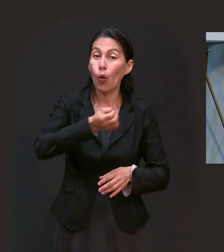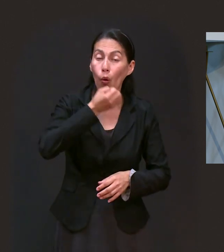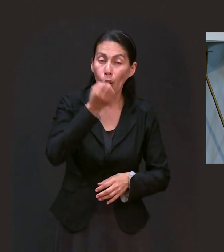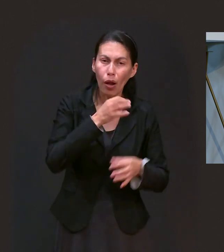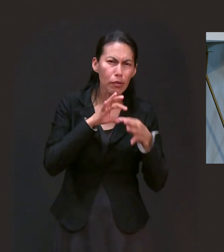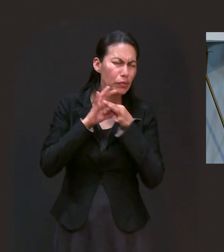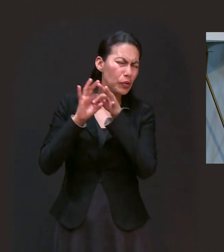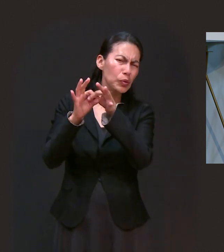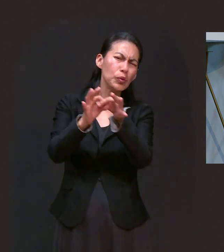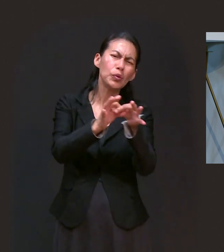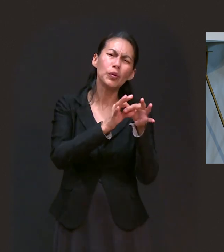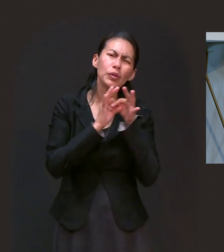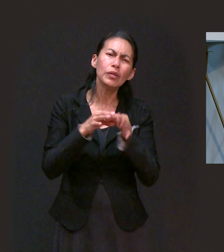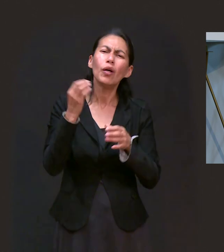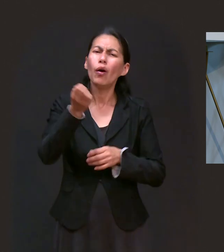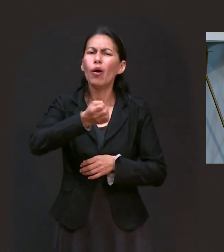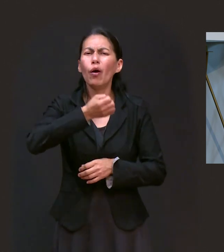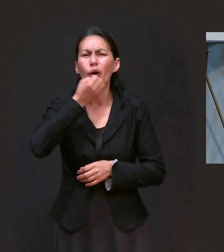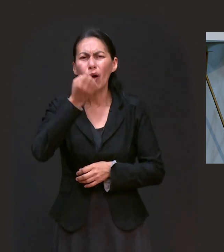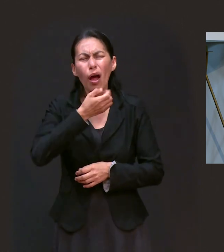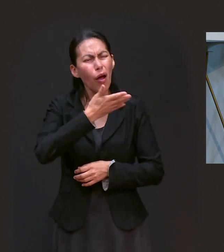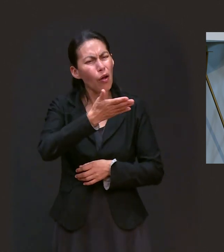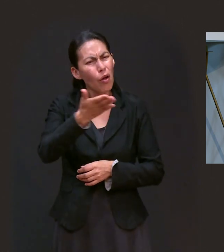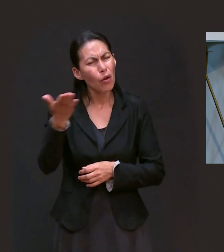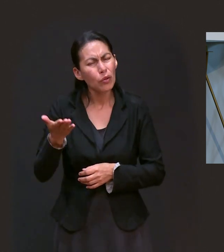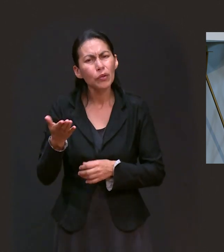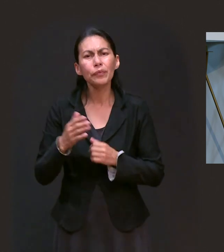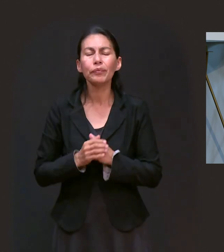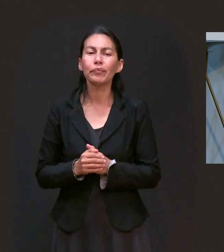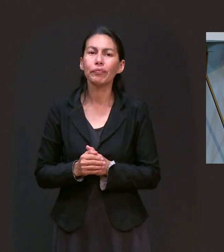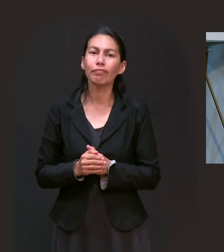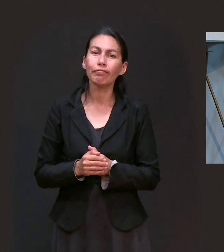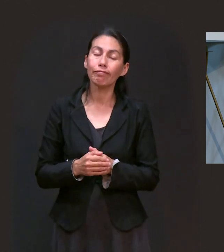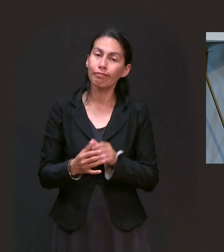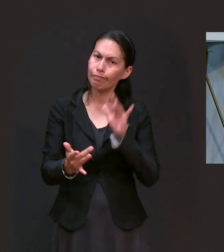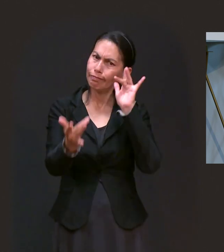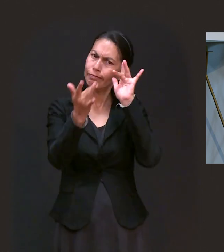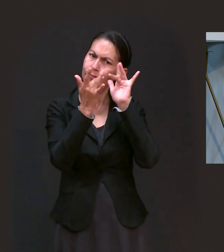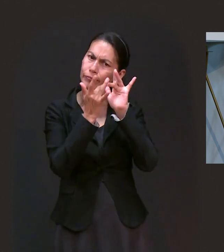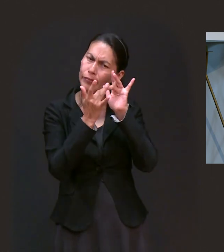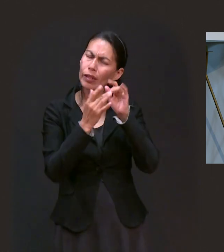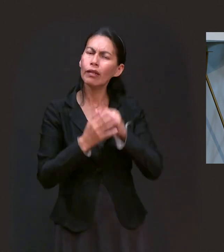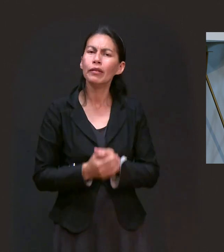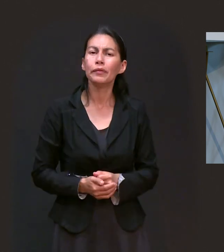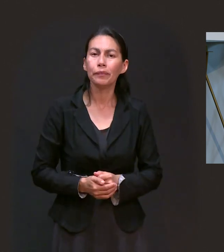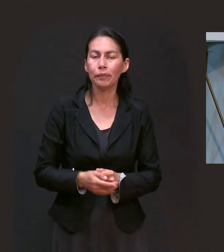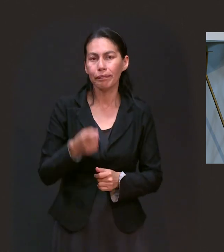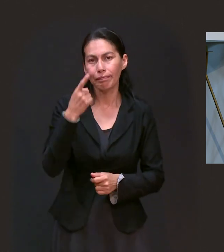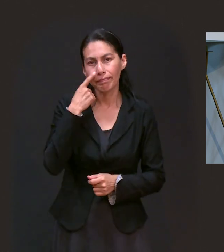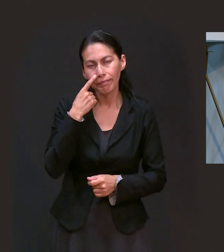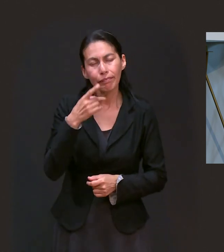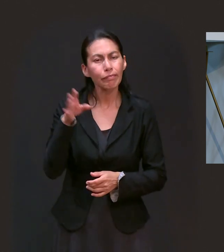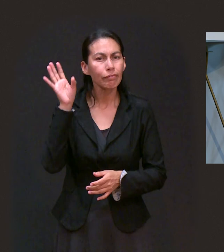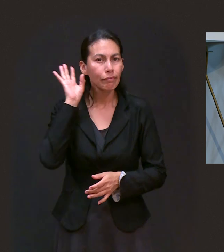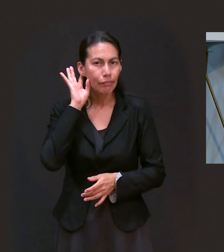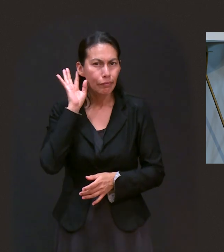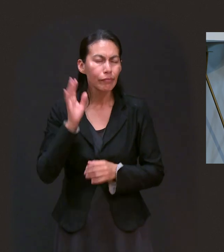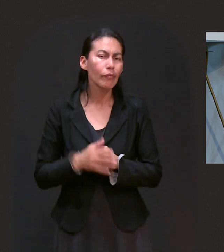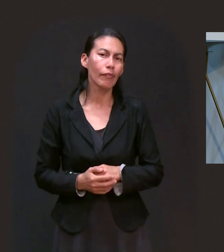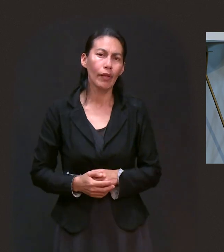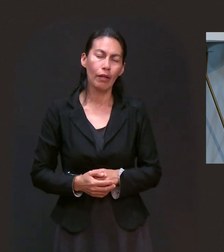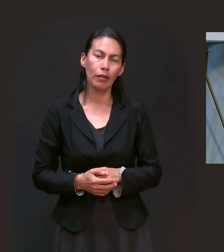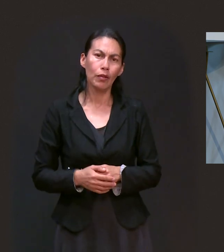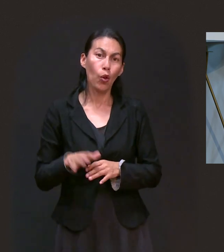por estas peticiones nos unimos a ti ya todos los demás que nos están viendo que nos están